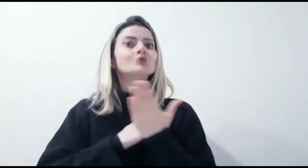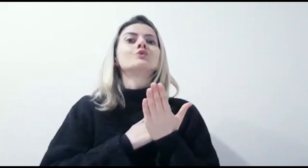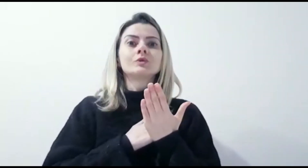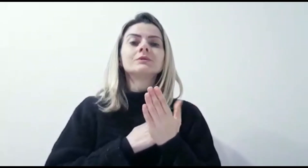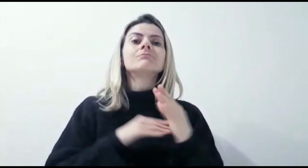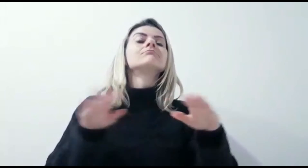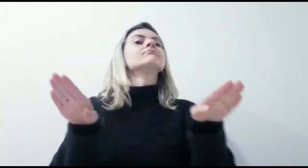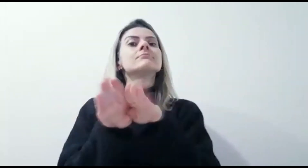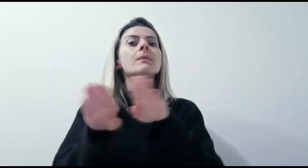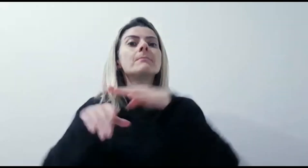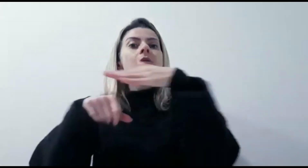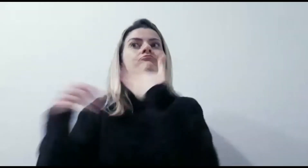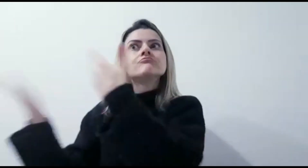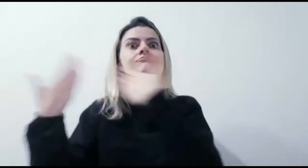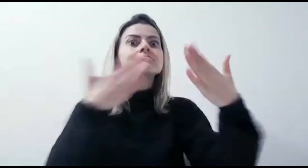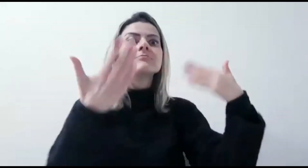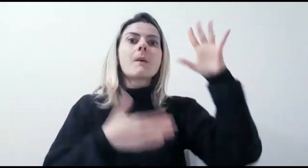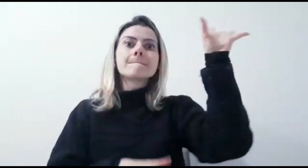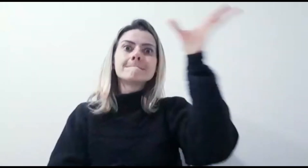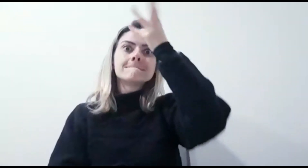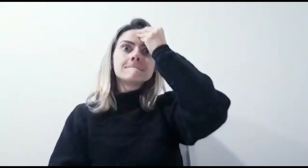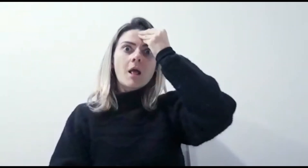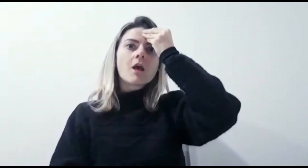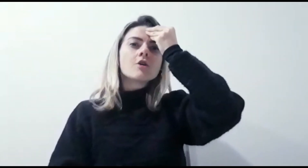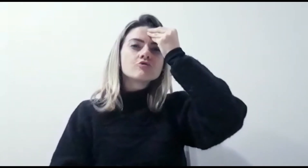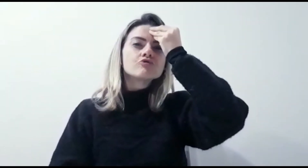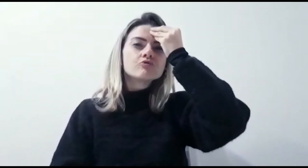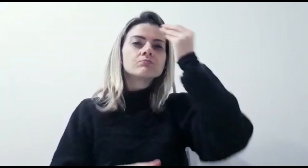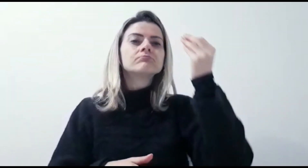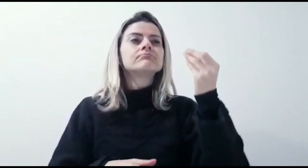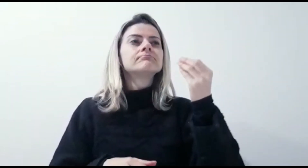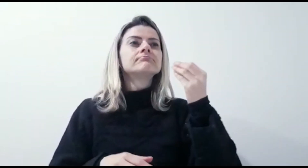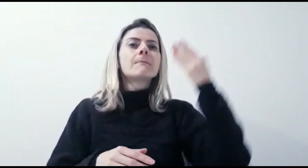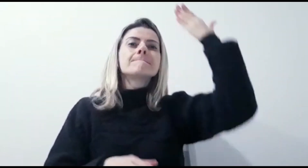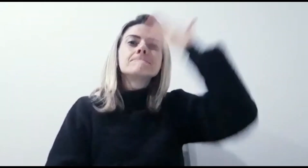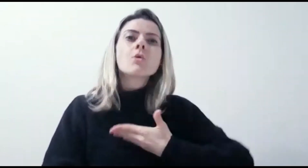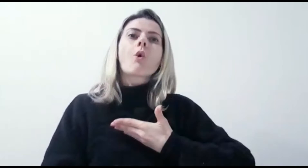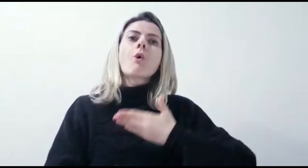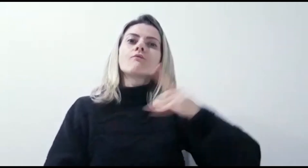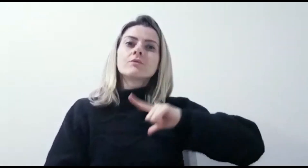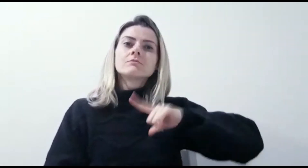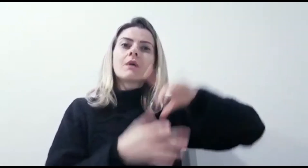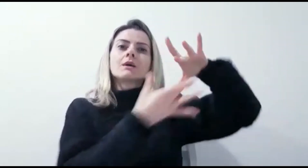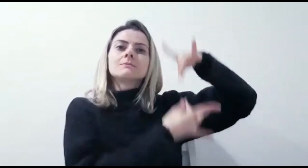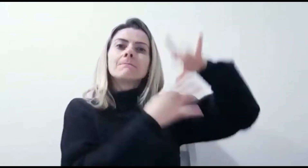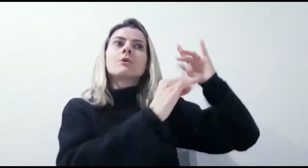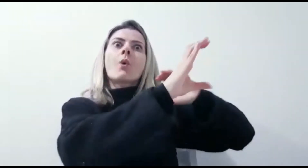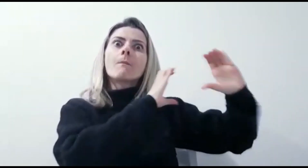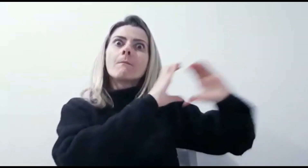espíritos estiveram nessa construção. E ele teve contato com vários médiuns para comprovar a